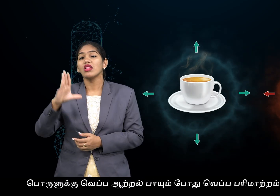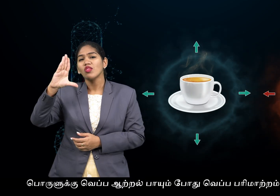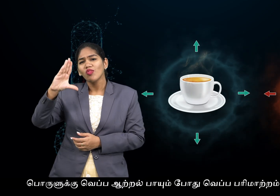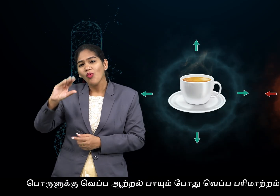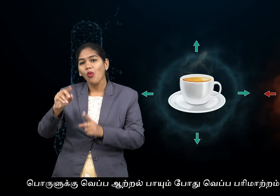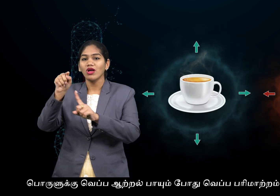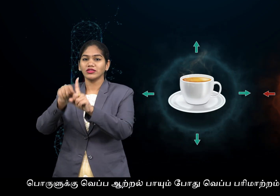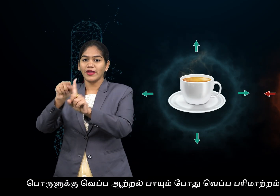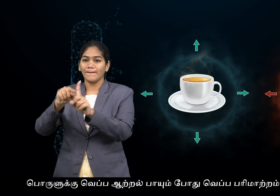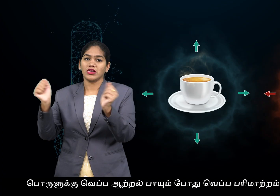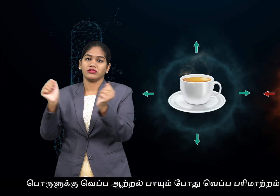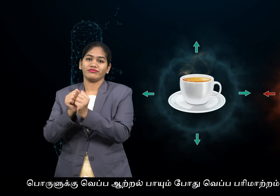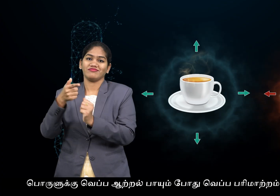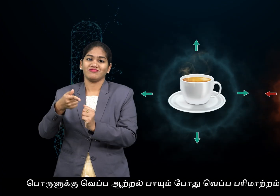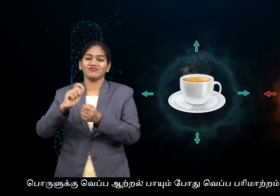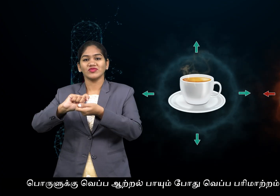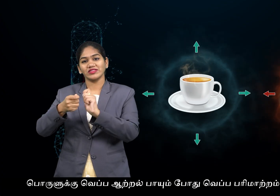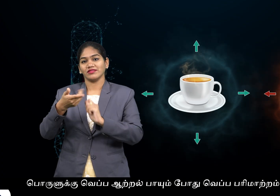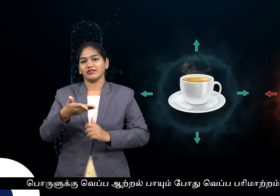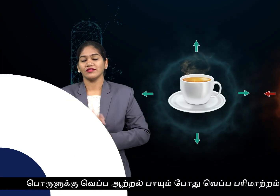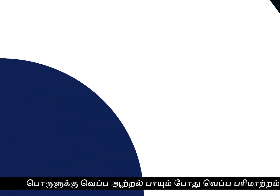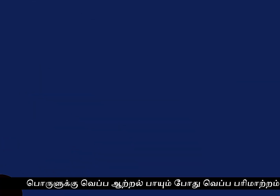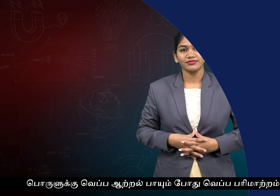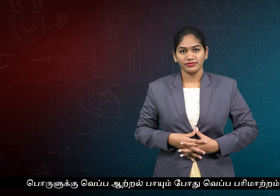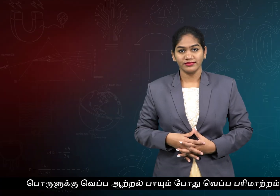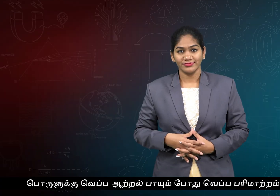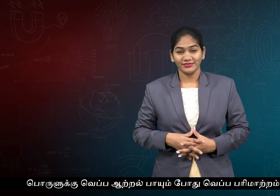ஆற்றல் பாயும் போது வெப்ப பரிமாற்றம் நடைபெறுகிறது.